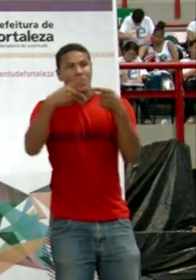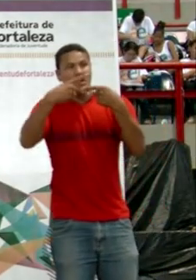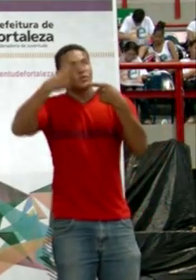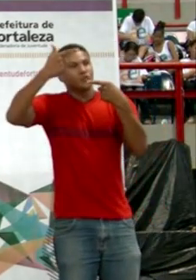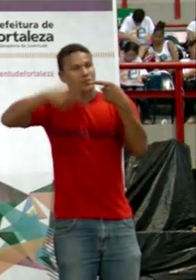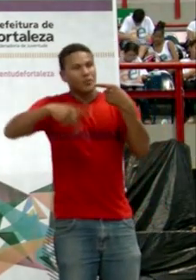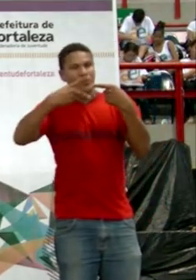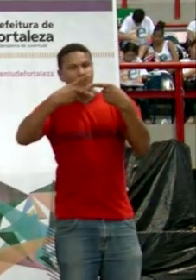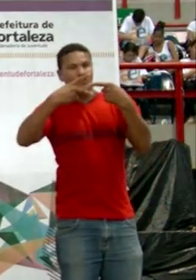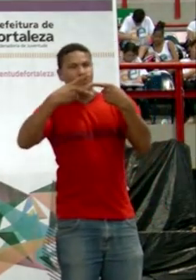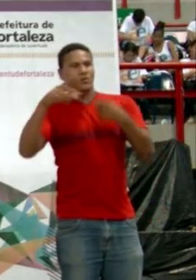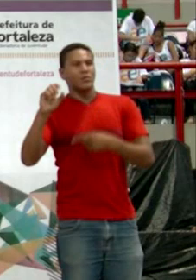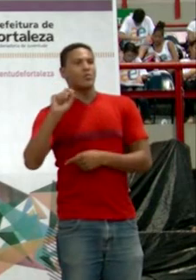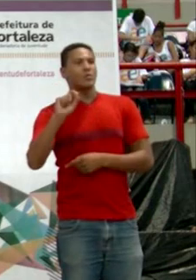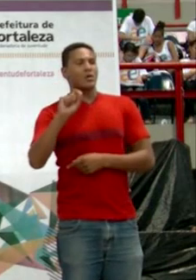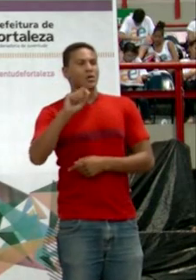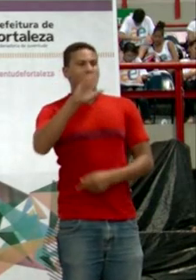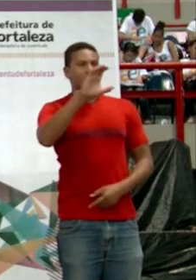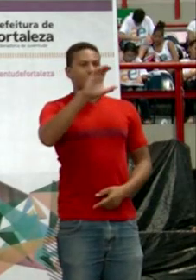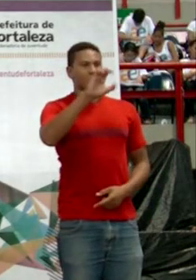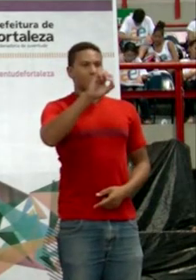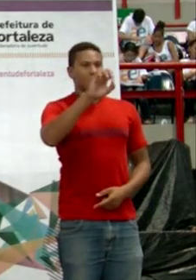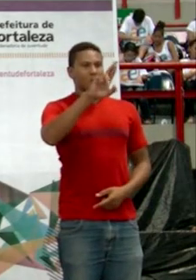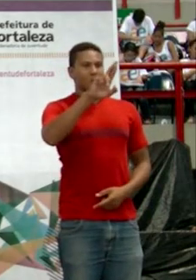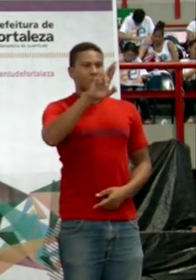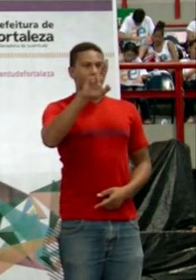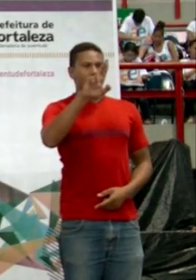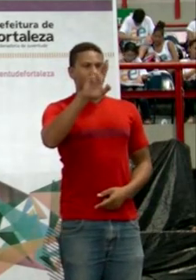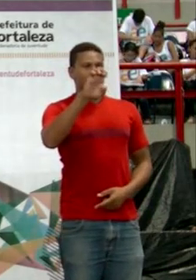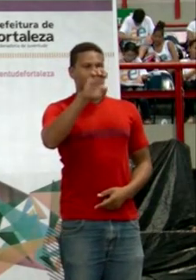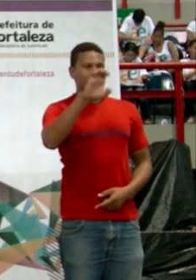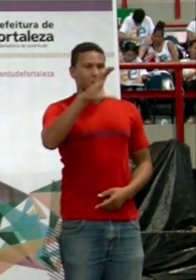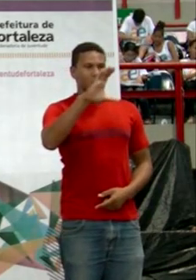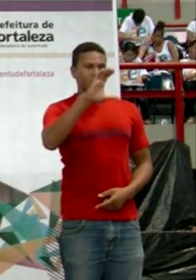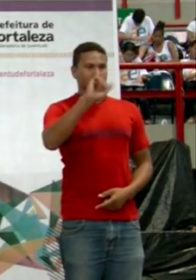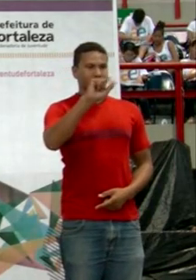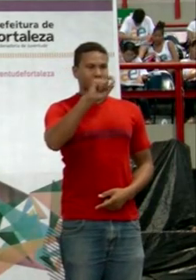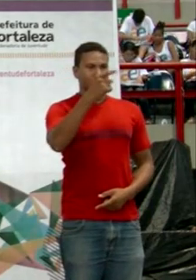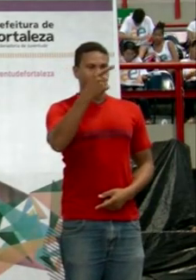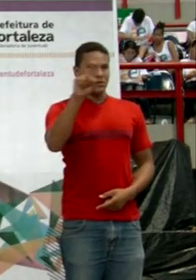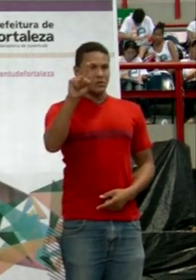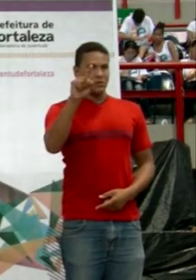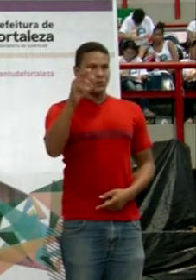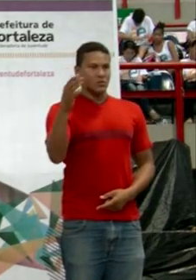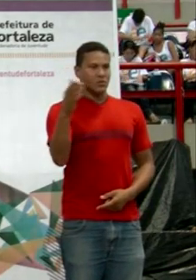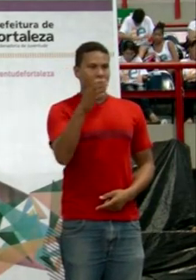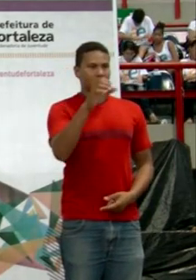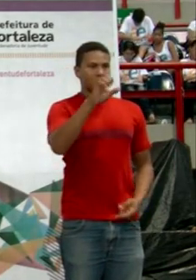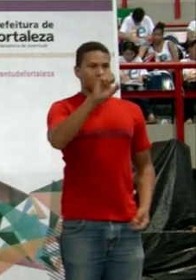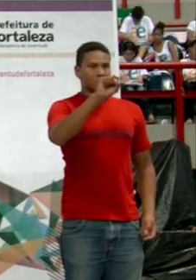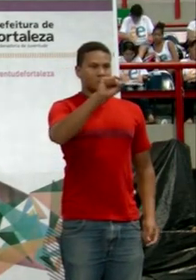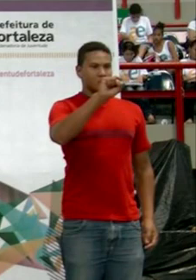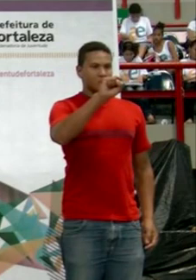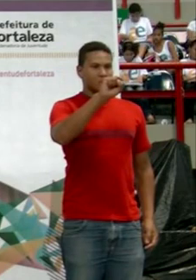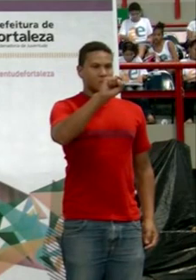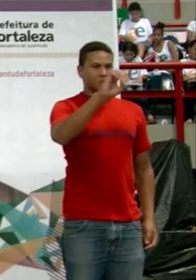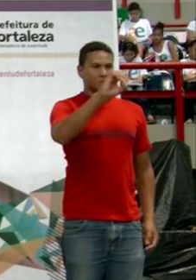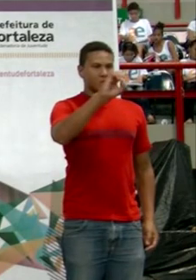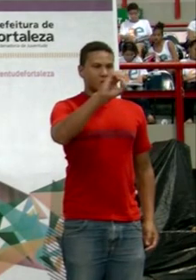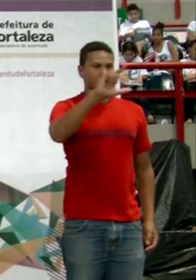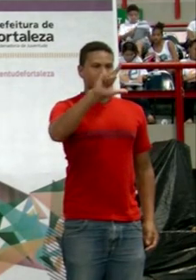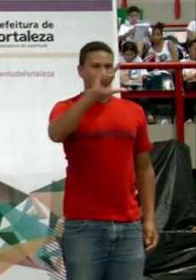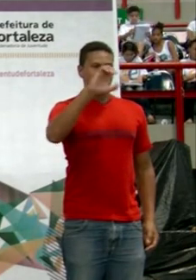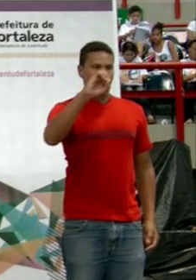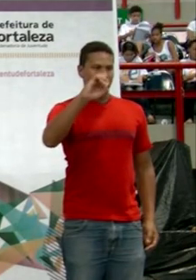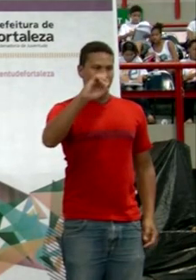de cálcio para fazer a correção da acidez do solo? Sim, ele é um sal que tem características básicas.